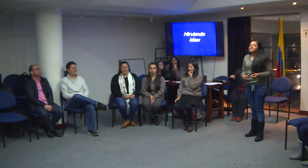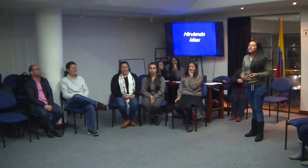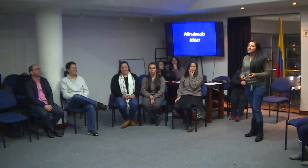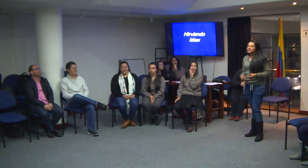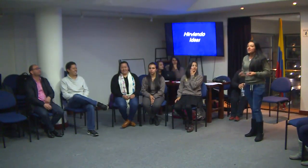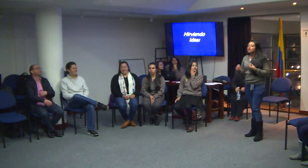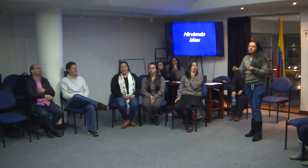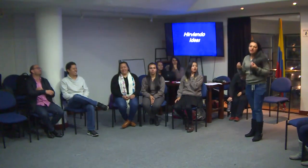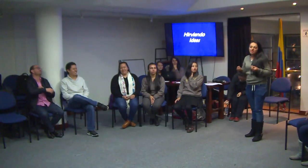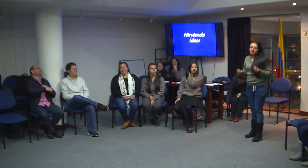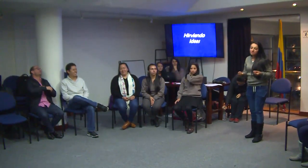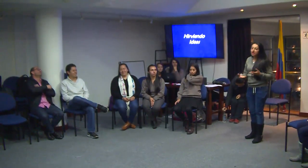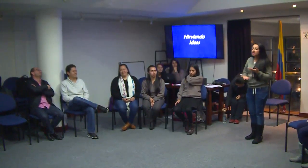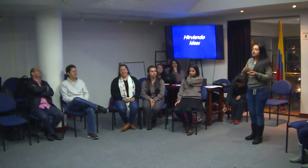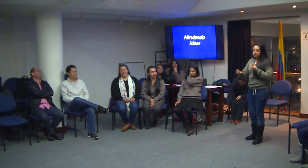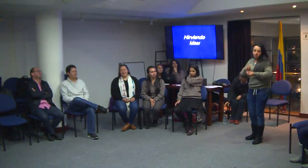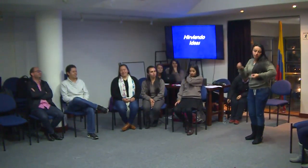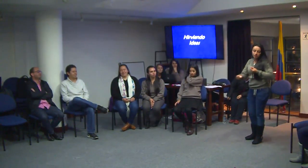Gracias.